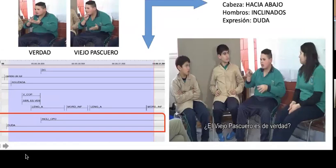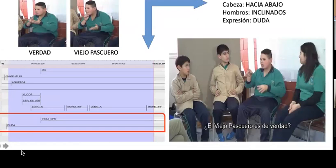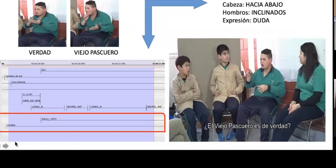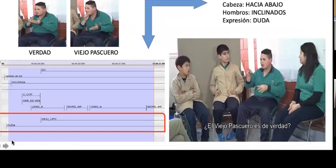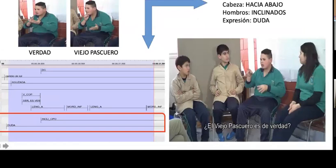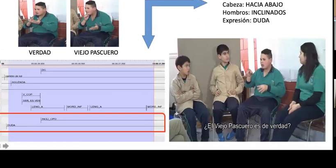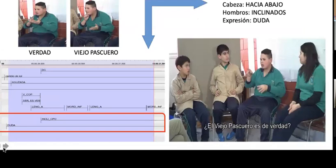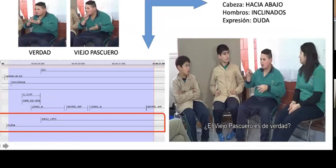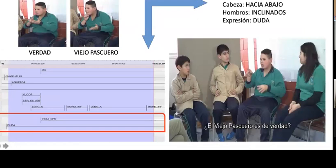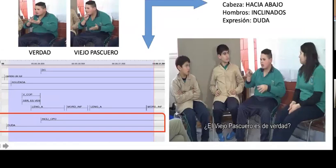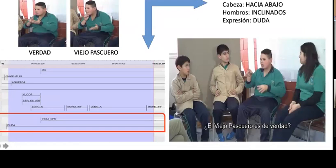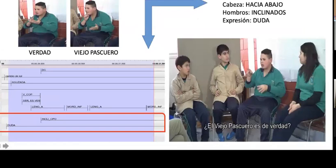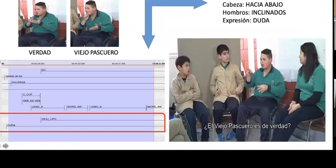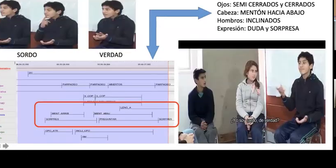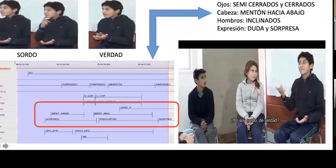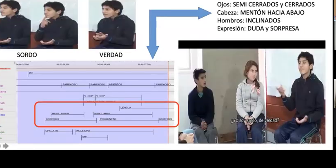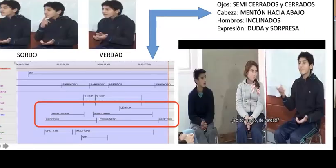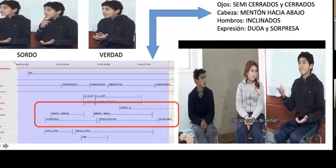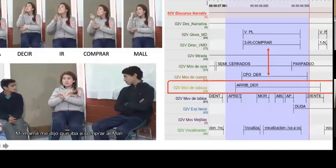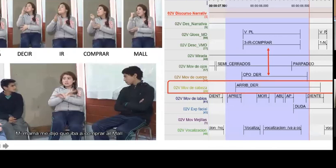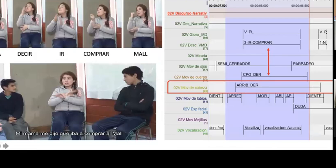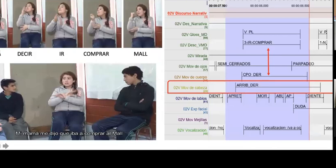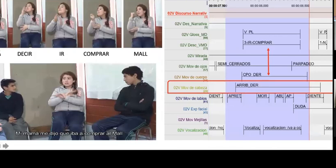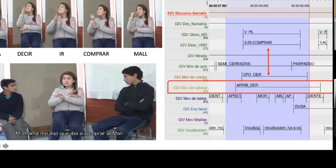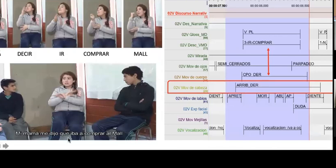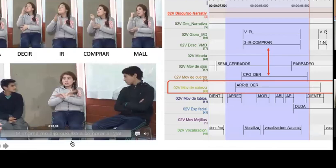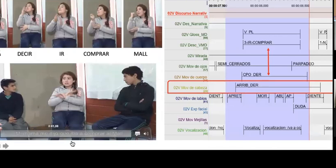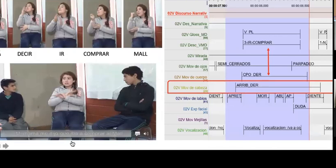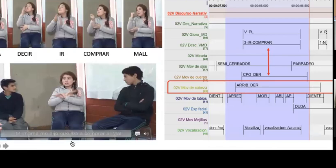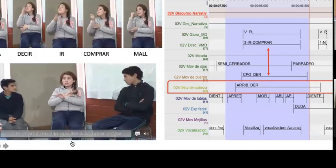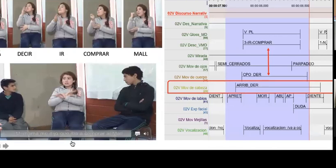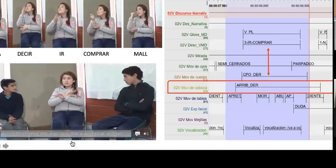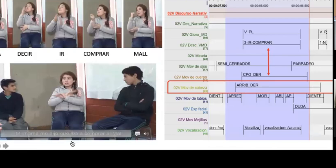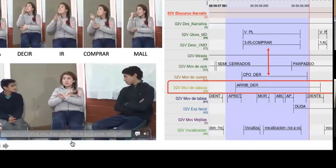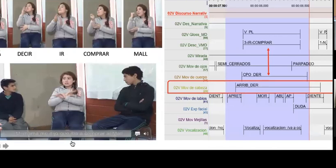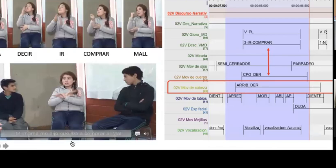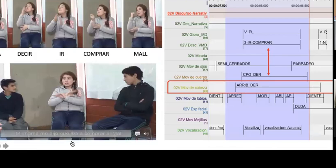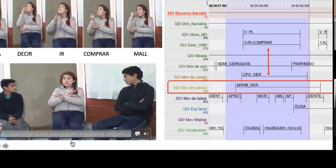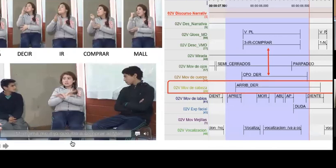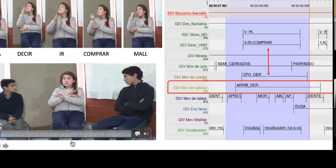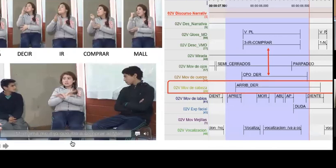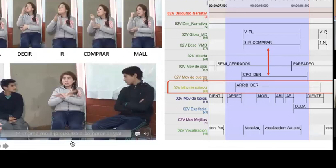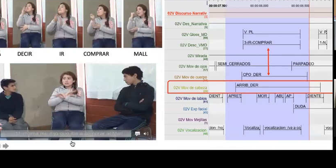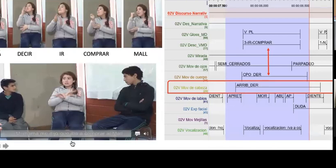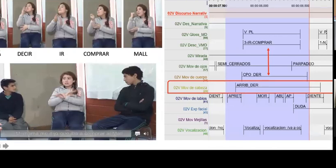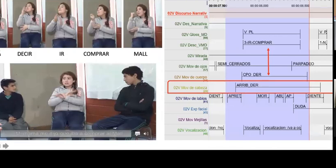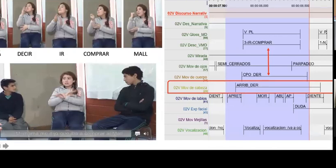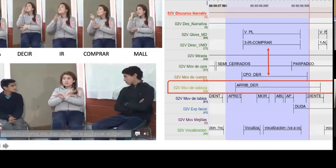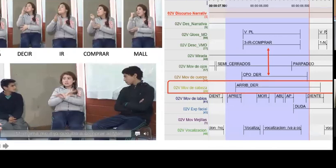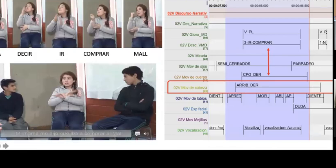Ujú. Ya, te voy a poner uno, vamos a mirar este que es alta. Perfecto.